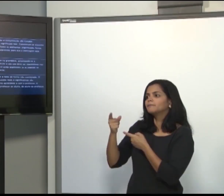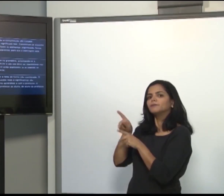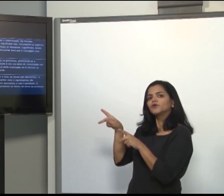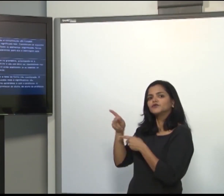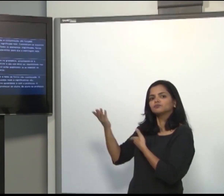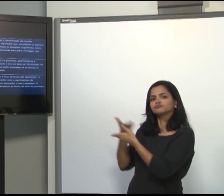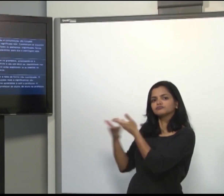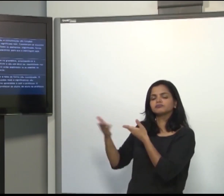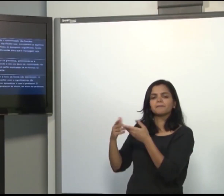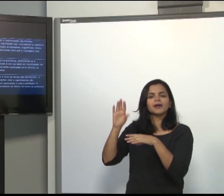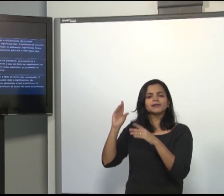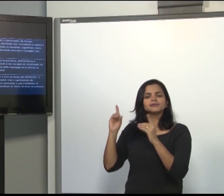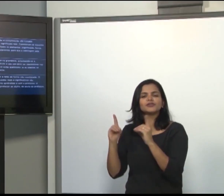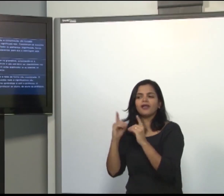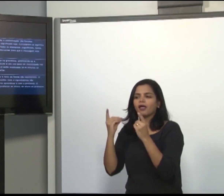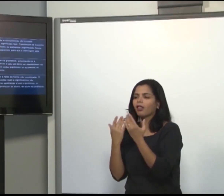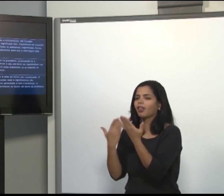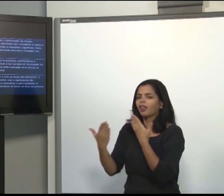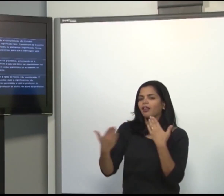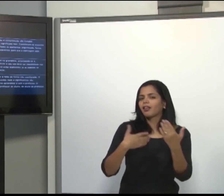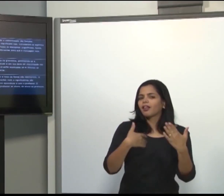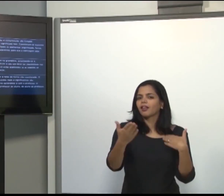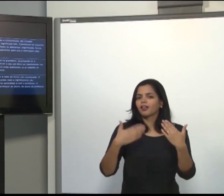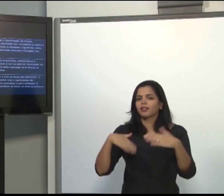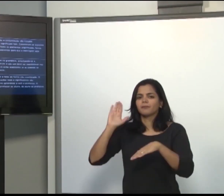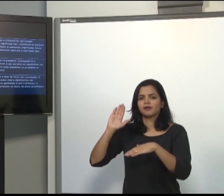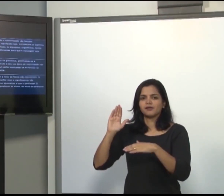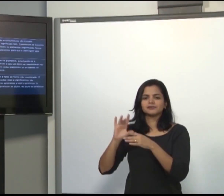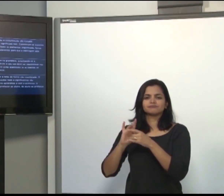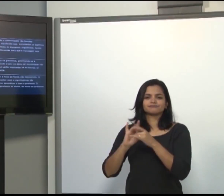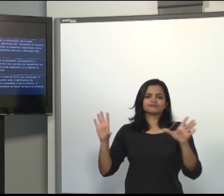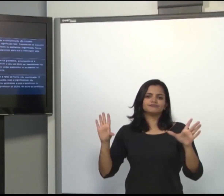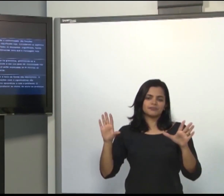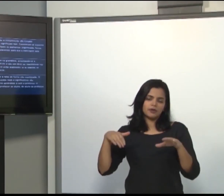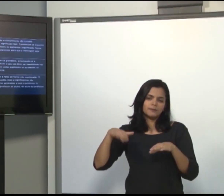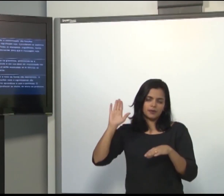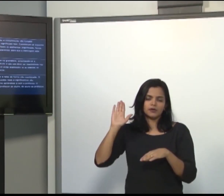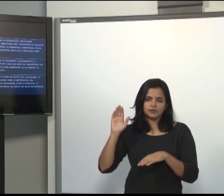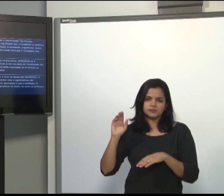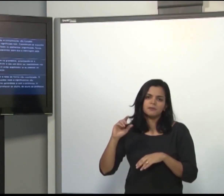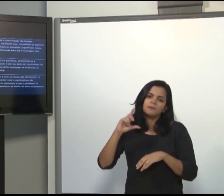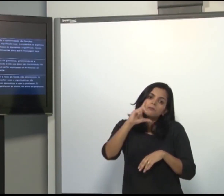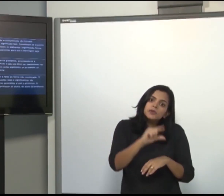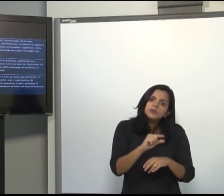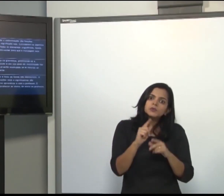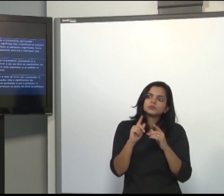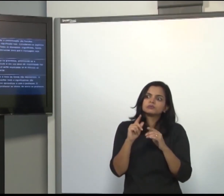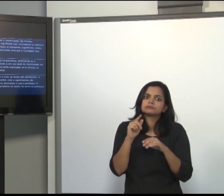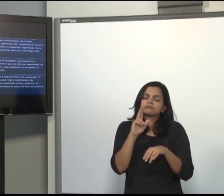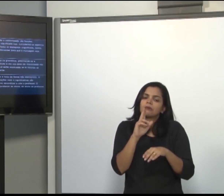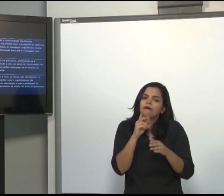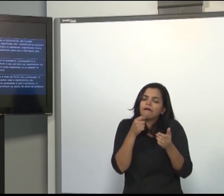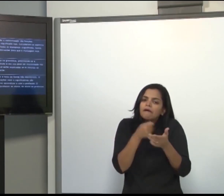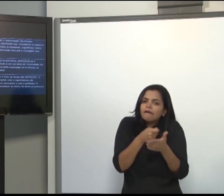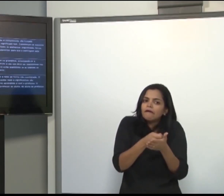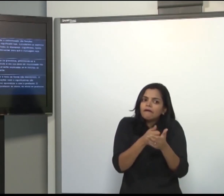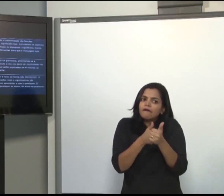e professores, através de diálogos, de forma mais livre. Não há imposição, não